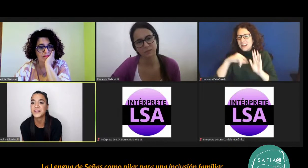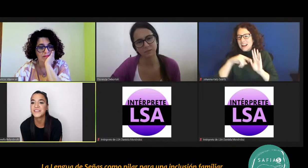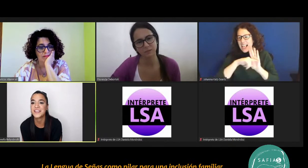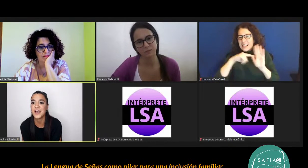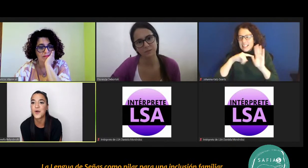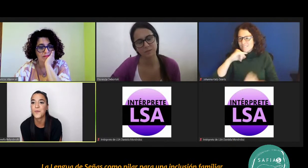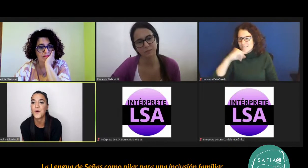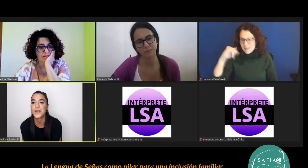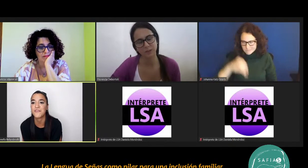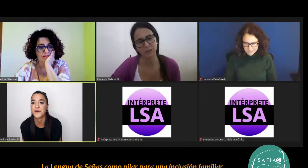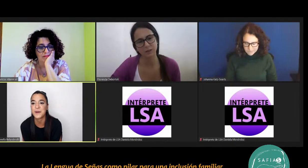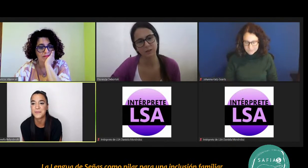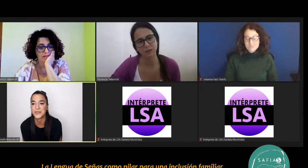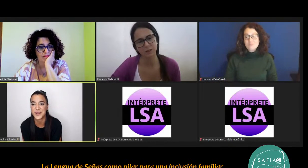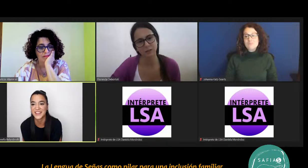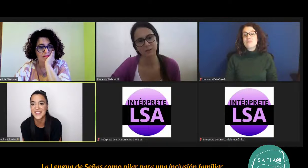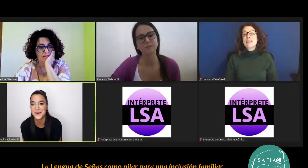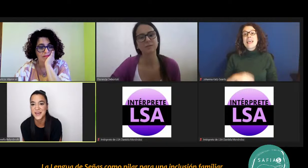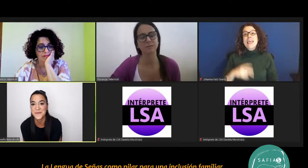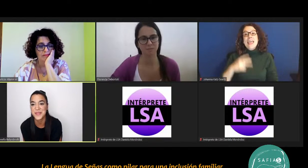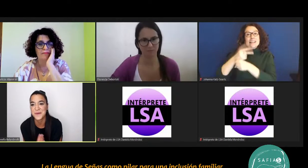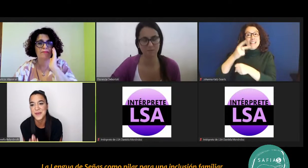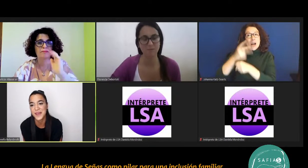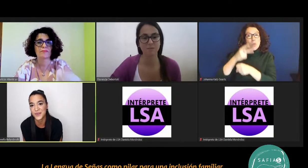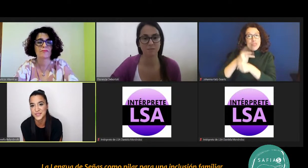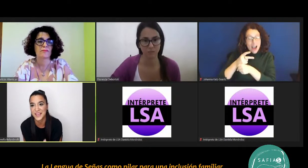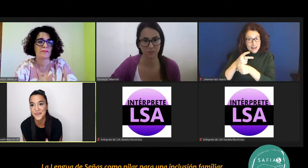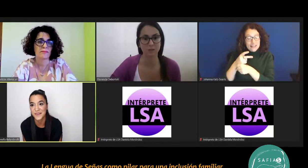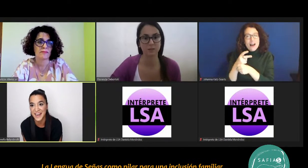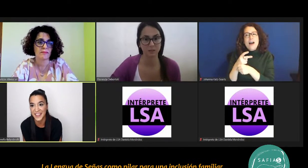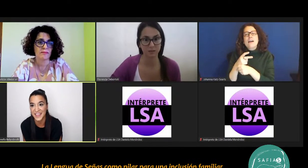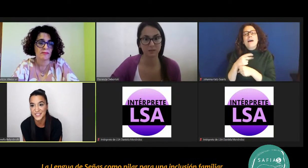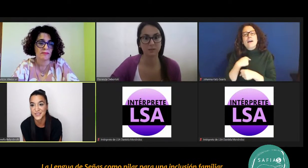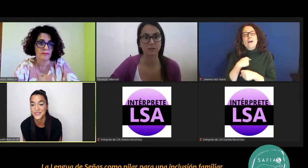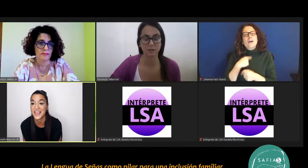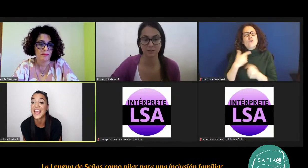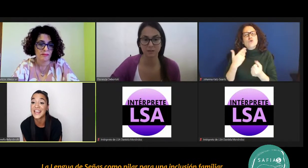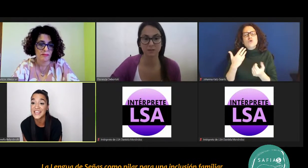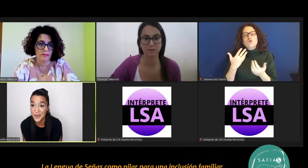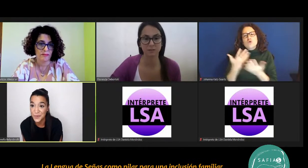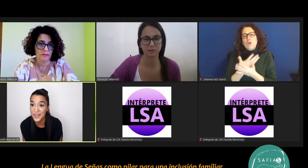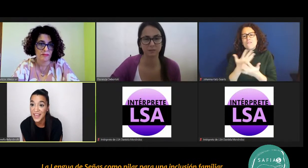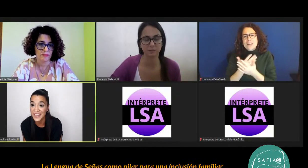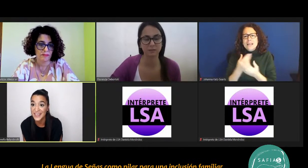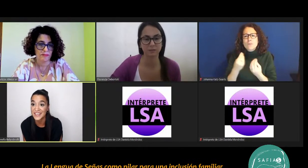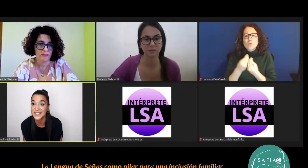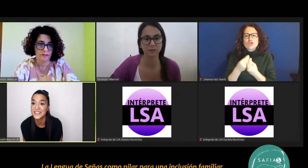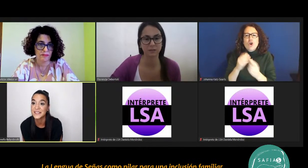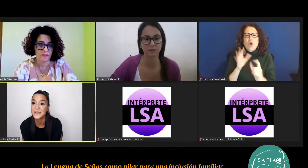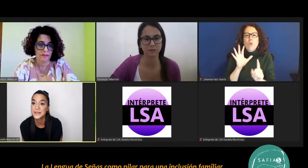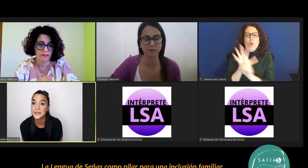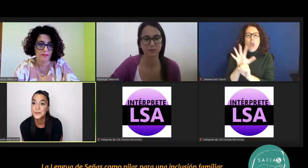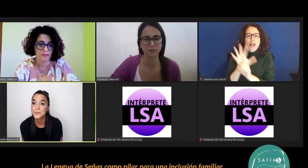Dice, yo antes tenía como una forma peyorativa de verlos y hablar de ellos. En la secundaria